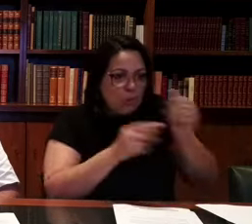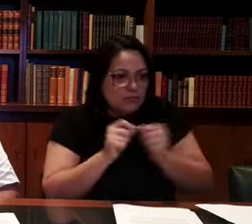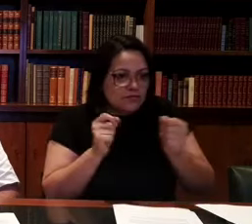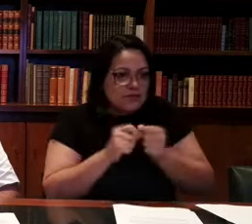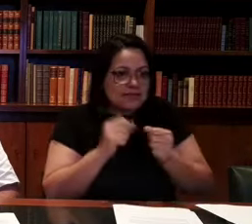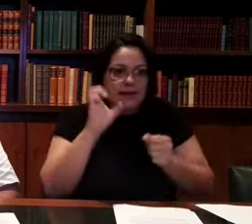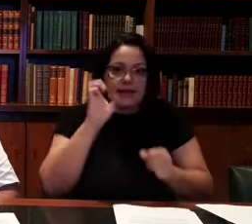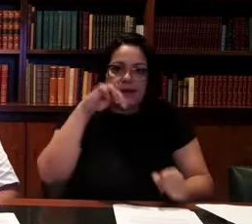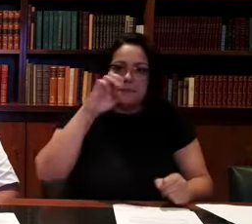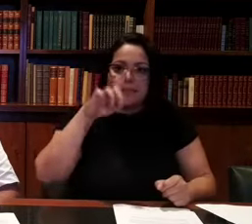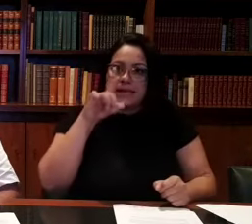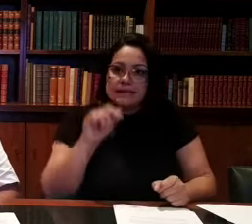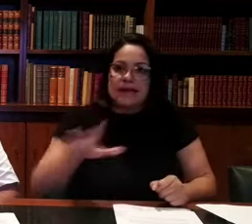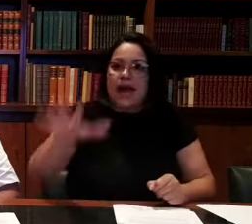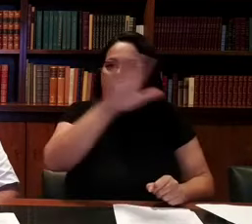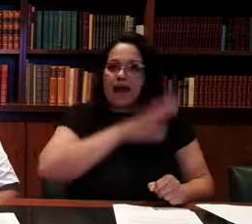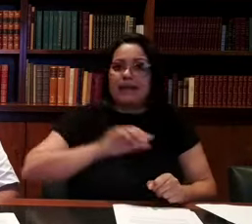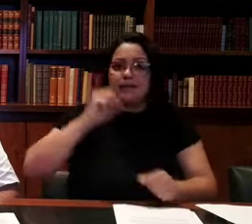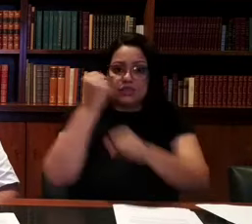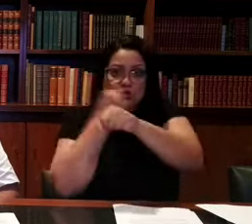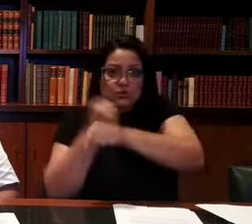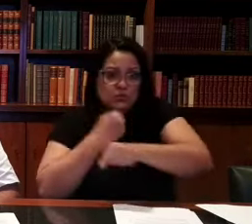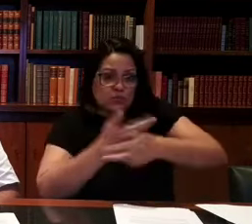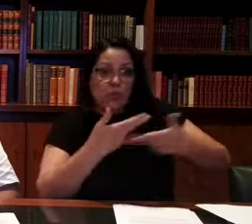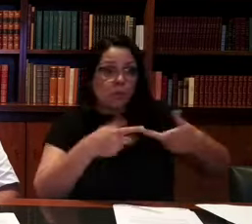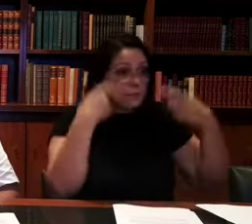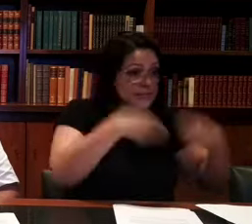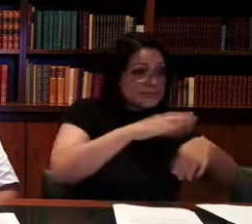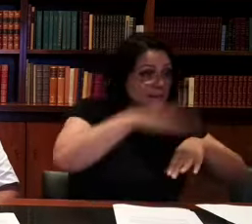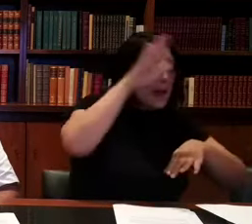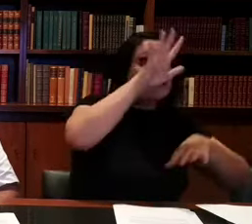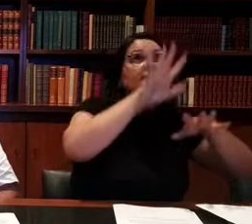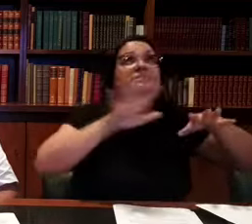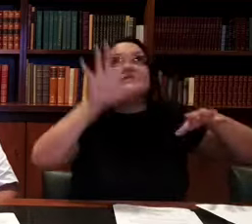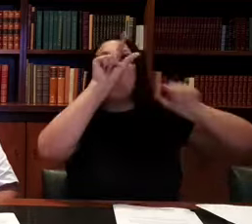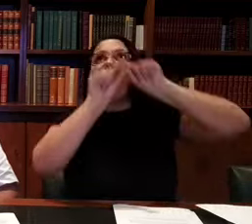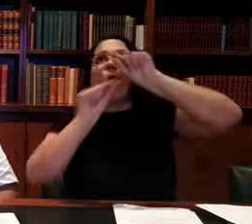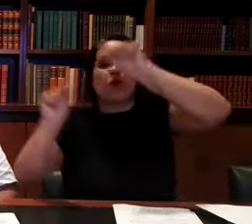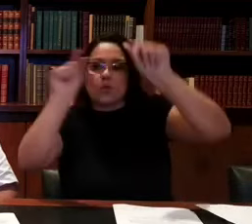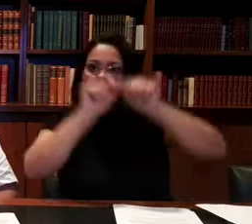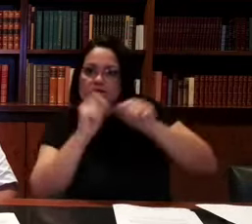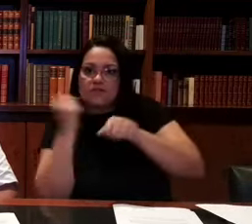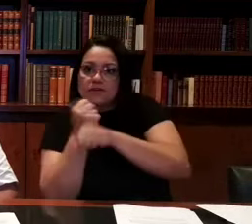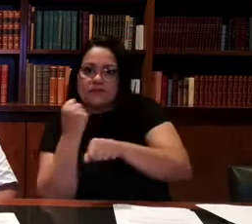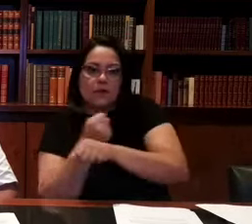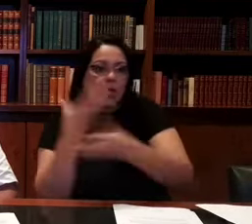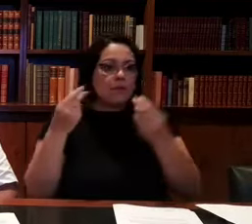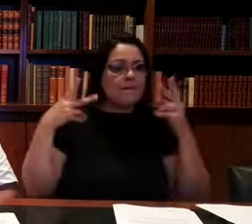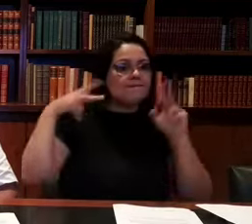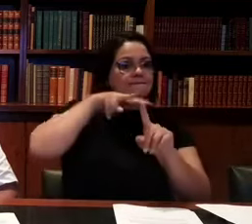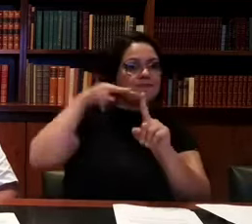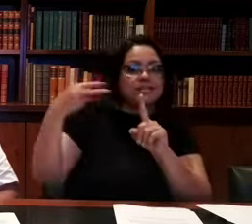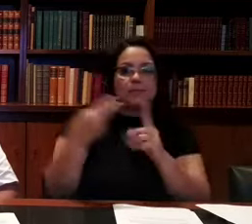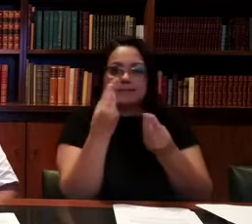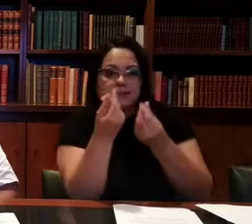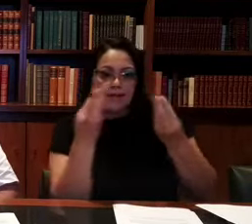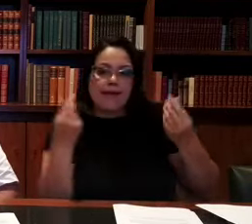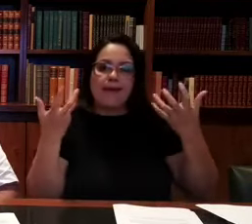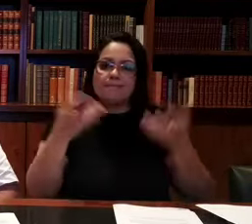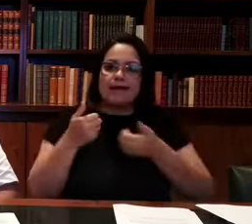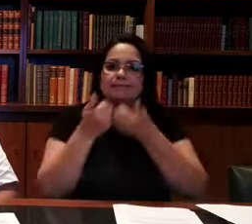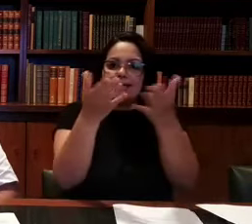alocação de menus para a área de estrutura onde é que a gente precisa mais e como é que a gente vai fazer essas obras o que quem tem perspectiva de entregar